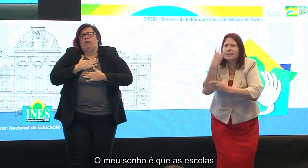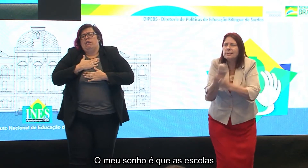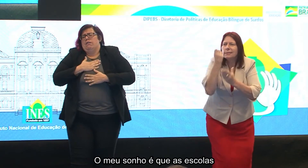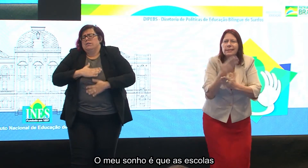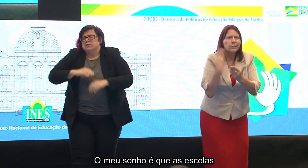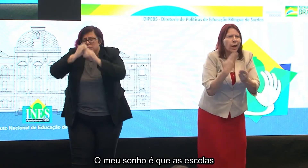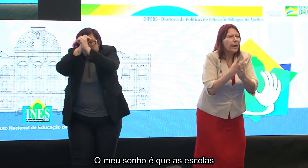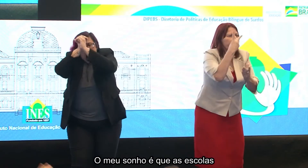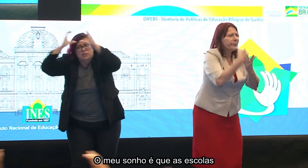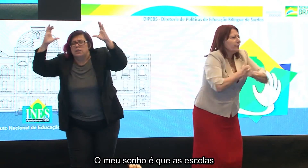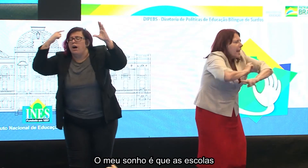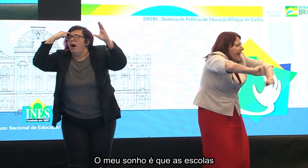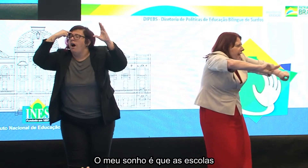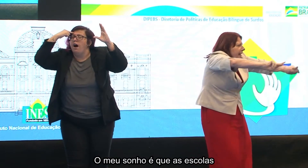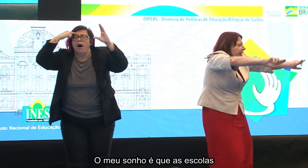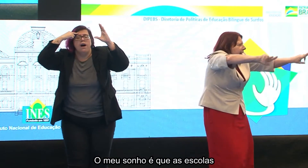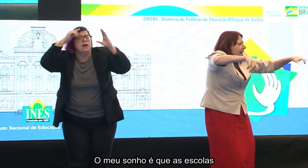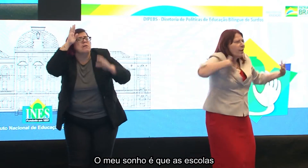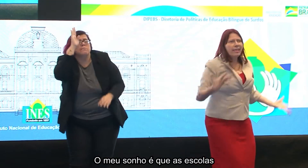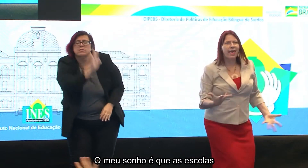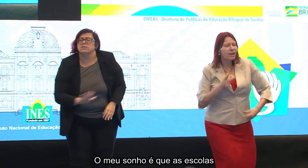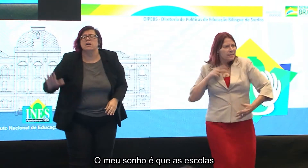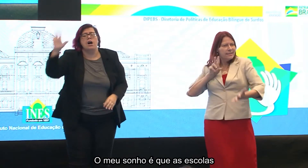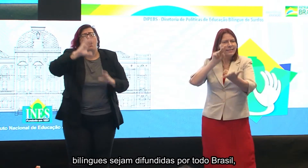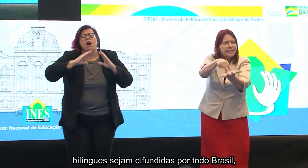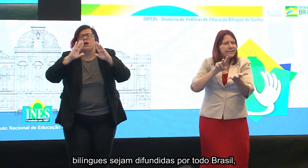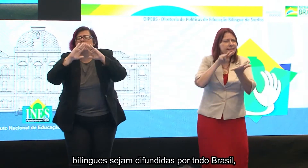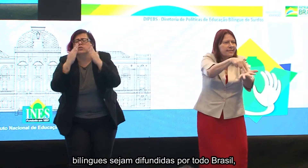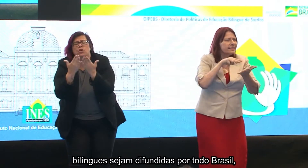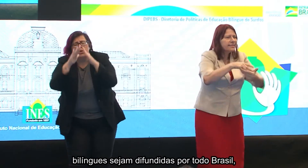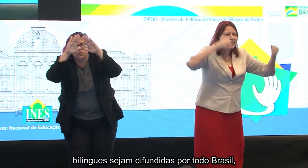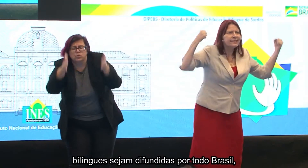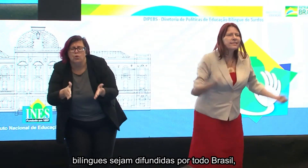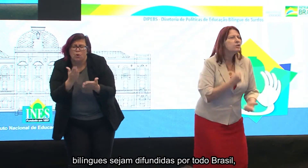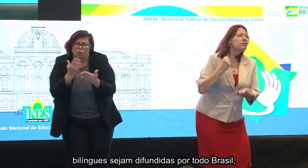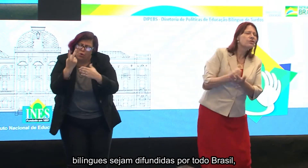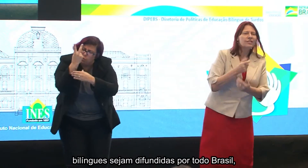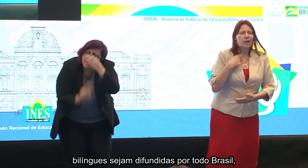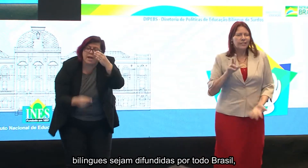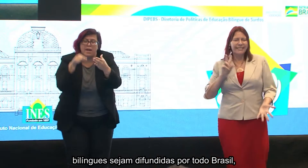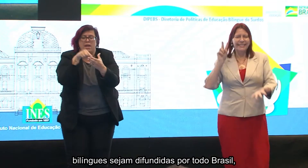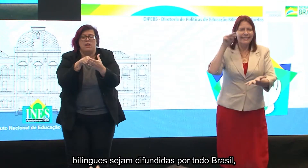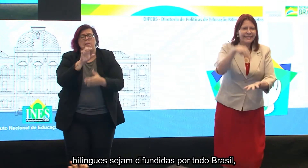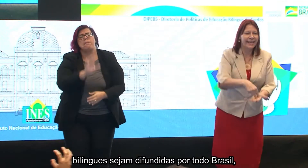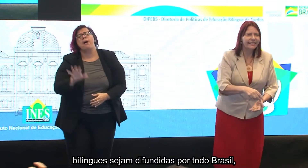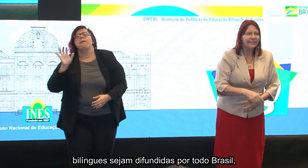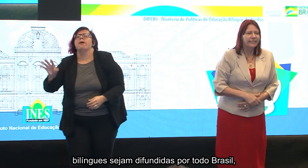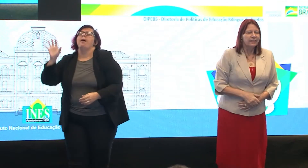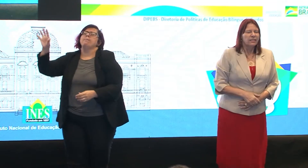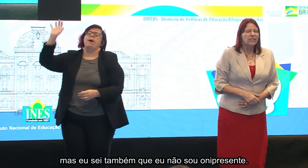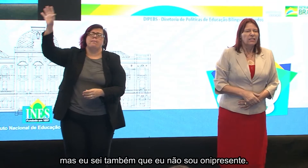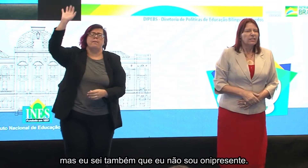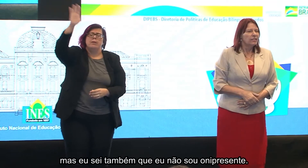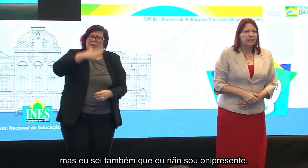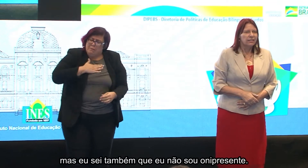Eu sonho, sim, o meu sonho é que as escolas bilíngues sejam difundidas por todo o Brasil. Mas eu sei também que eu não